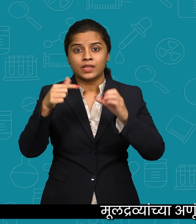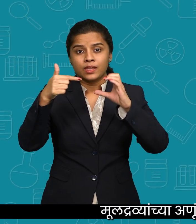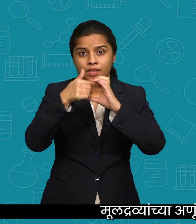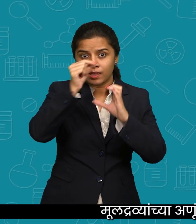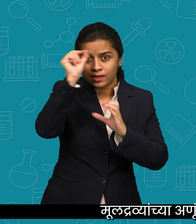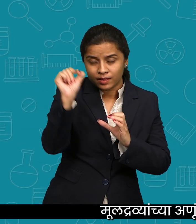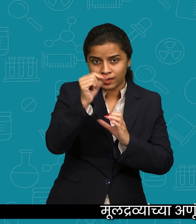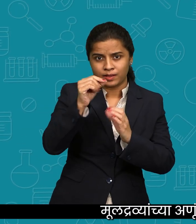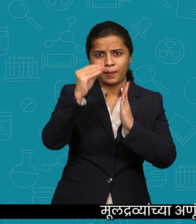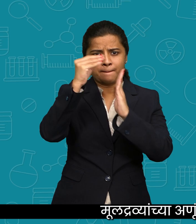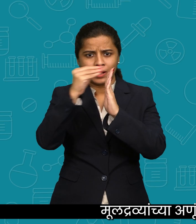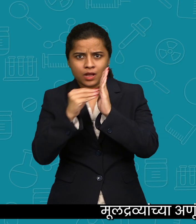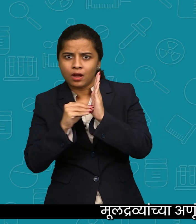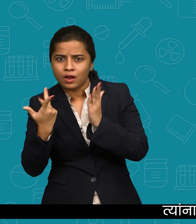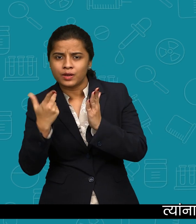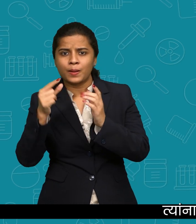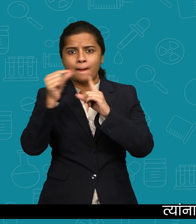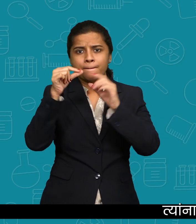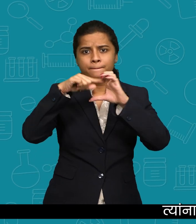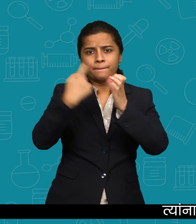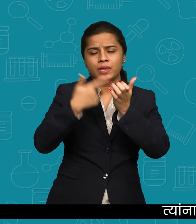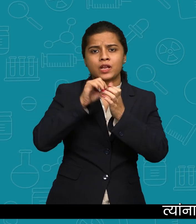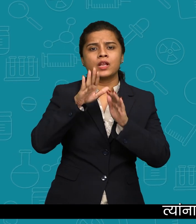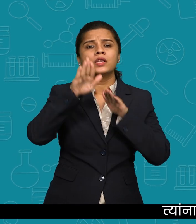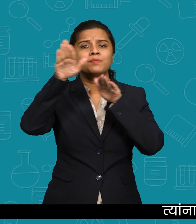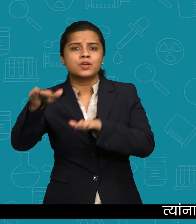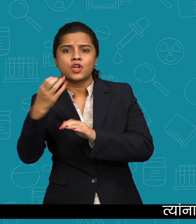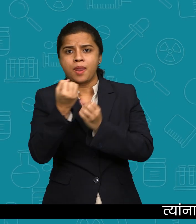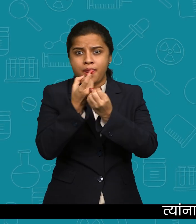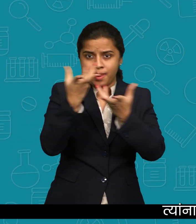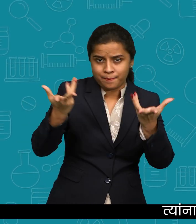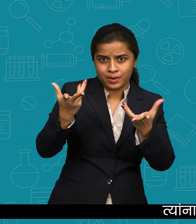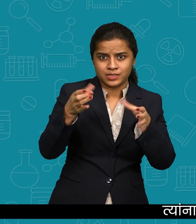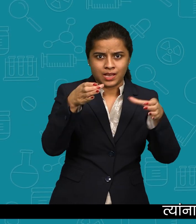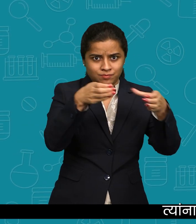मूलद्रव्यांच्या अणूमधील शेल्सच्या संख्येवर आधारित त्यांना आवर्तामध्ये ठेवले जाते.